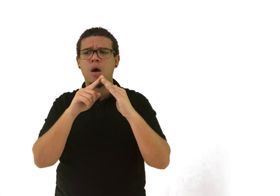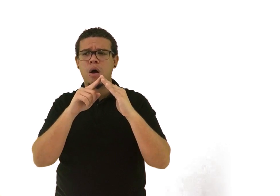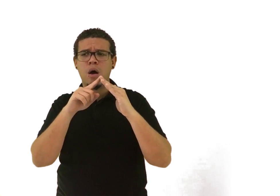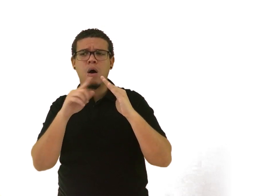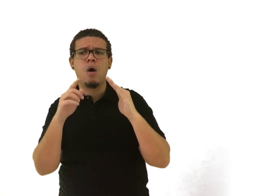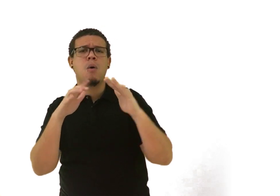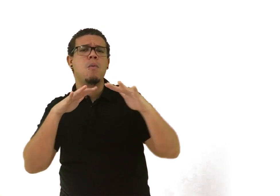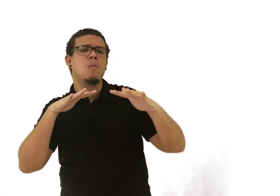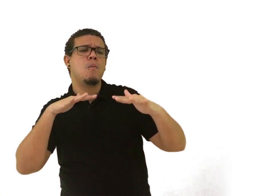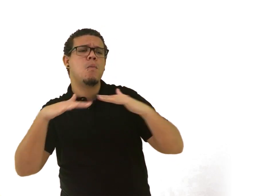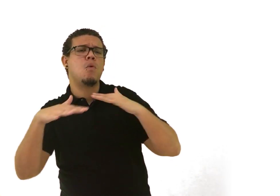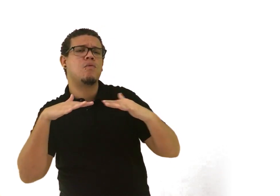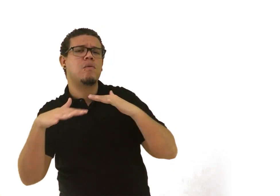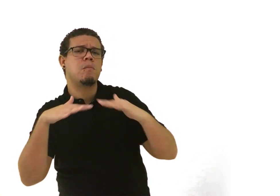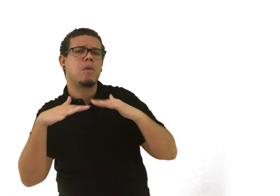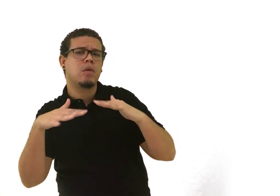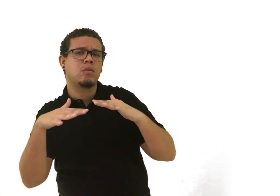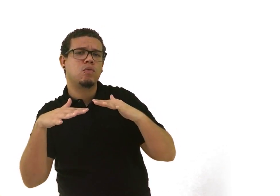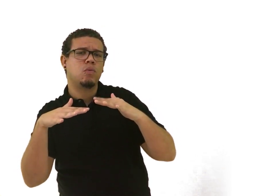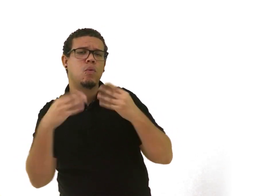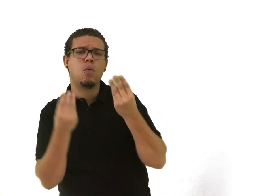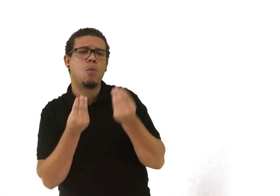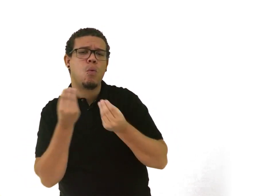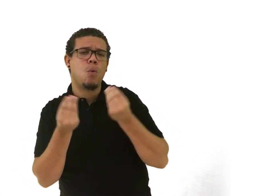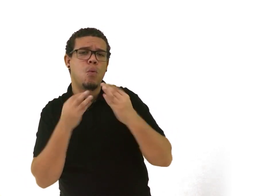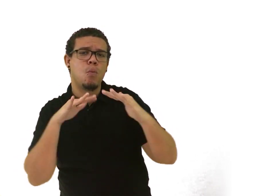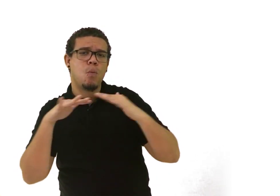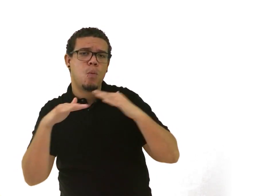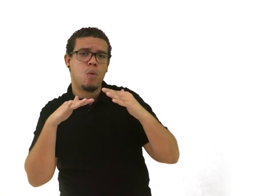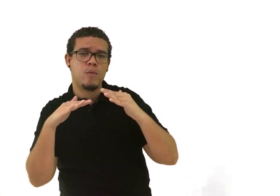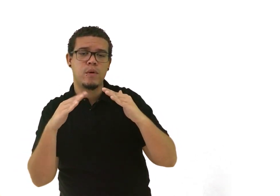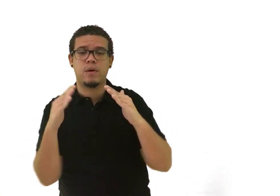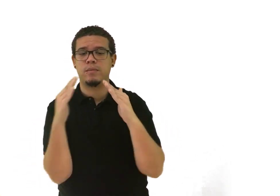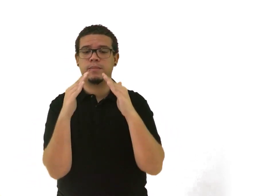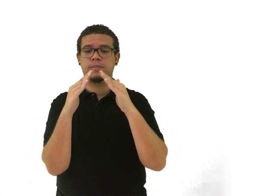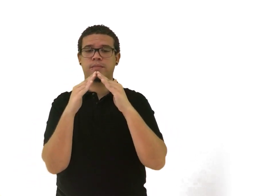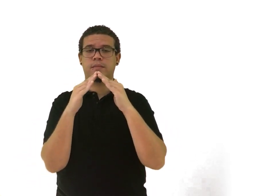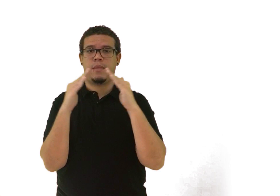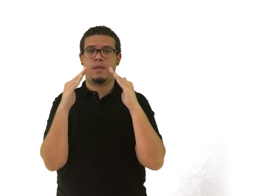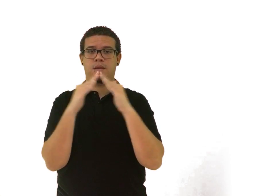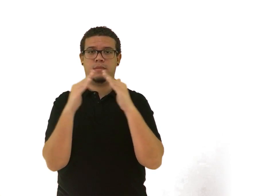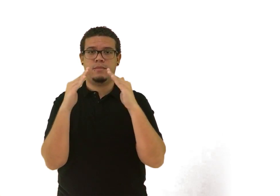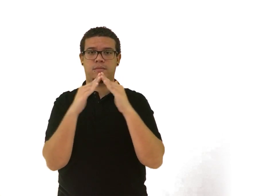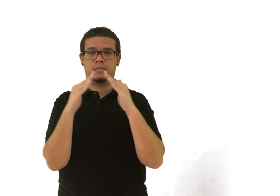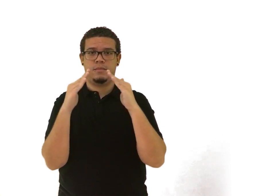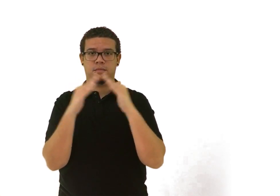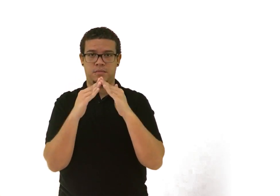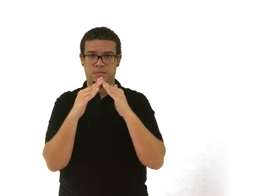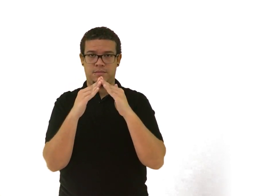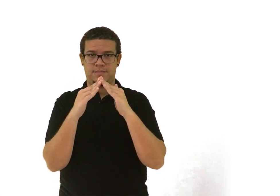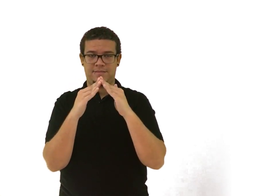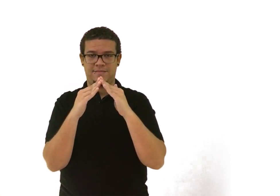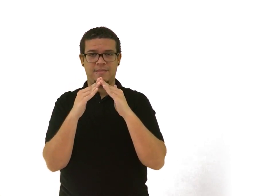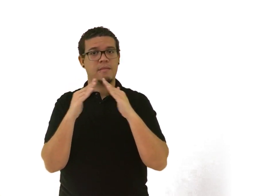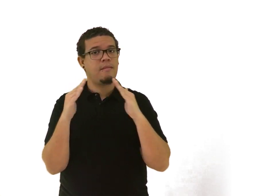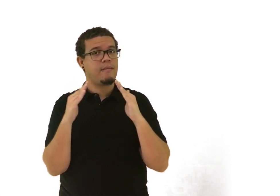E agora, o terceiro elemento, que é o movimento. Como que é produzido? É este aqui.